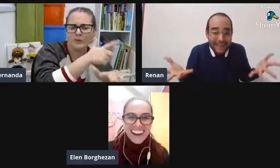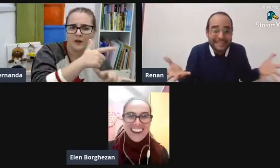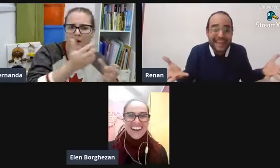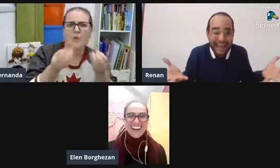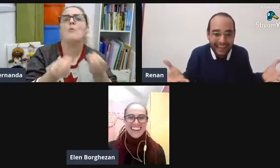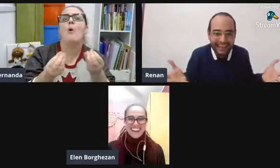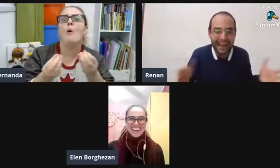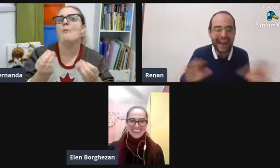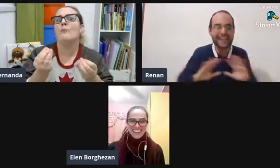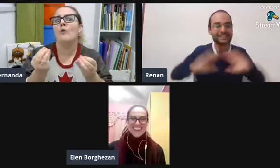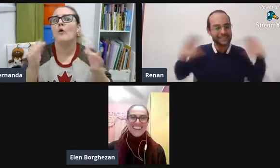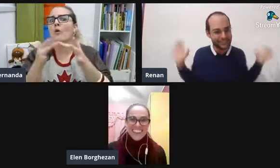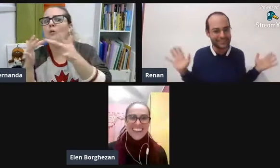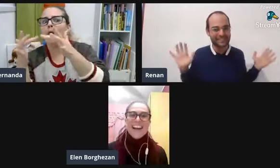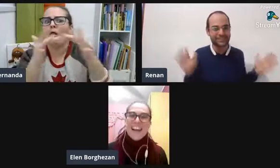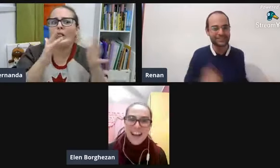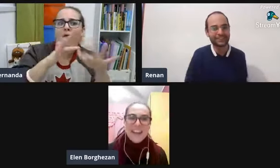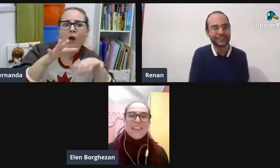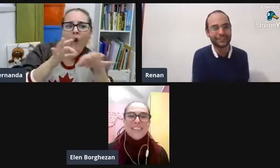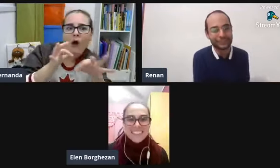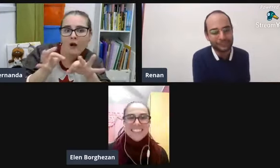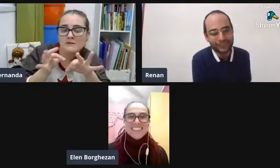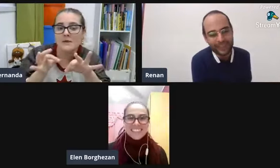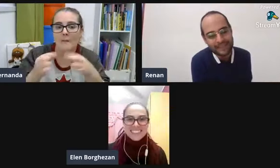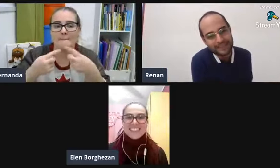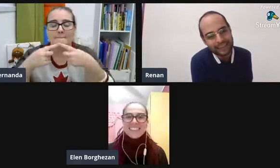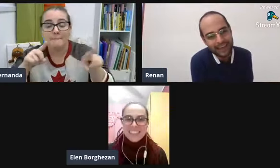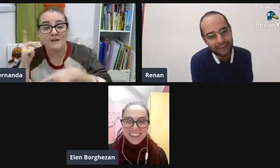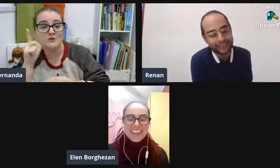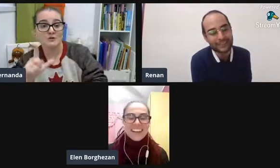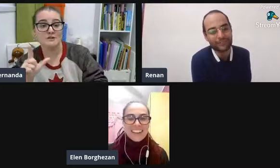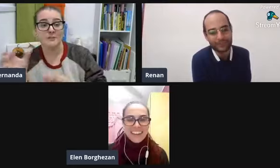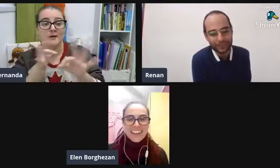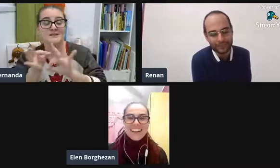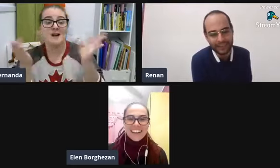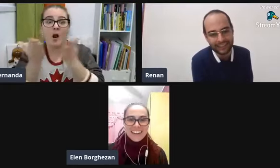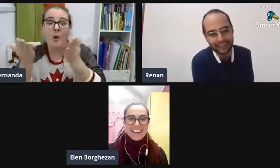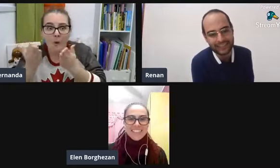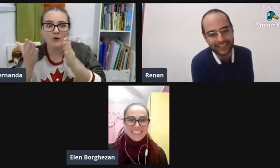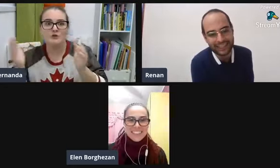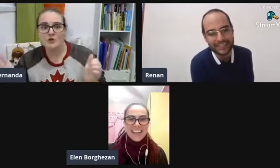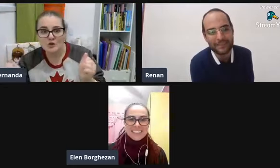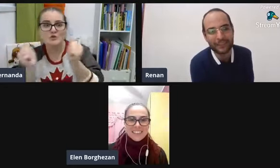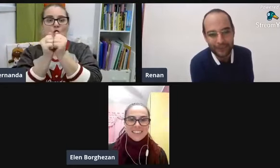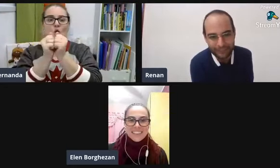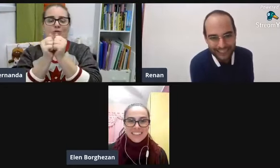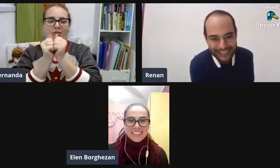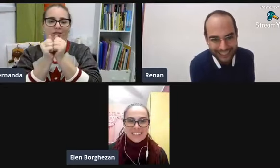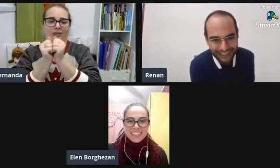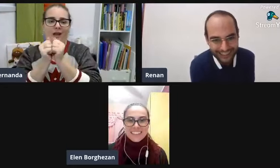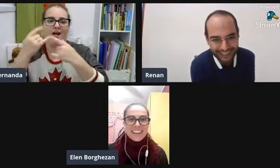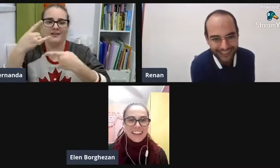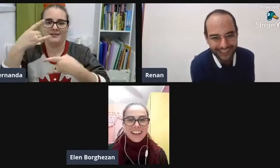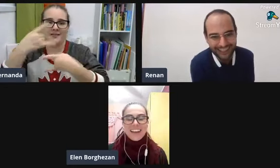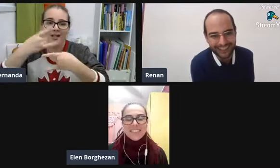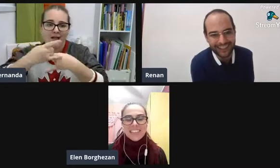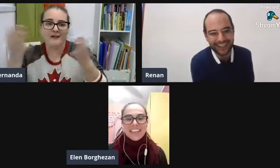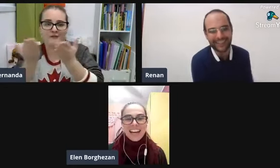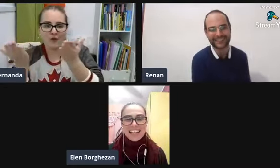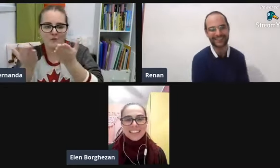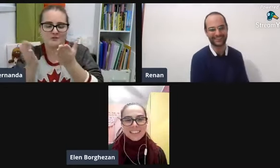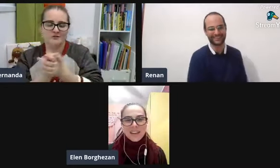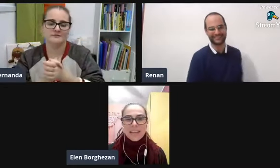esses meios, né? Aí a gente conseguiu juntar todo mundo na mesma live, e isso foi muito bacana. Eu te agradeço pelo convite.